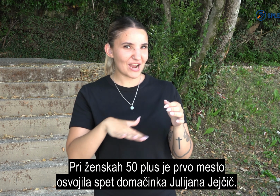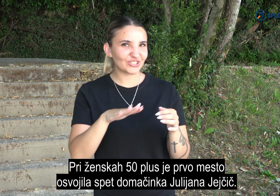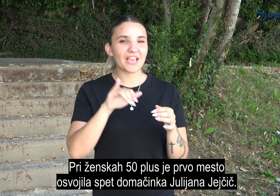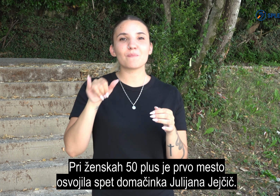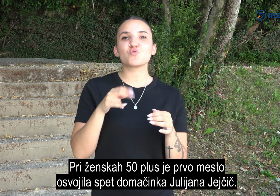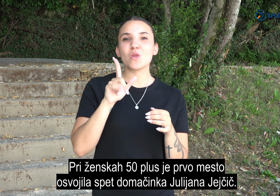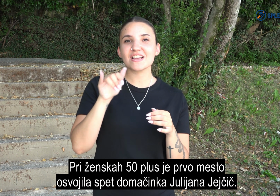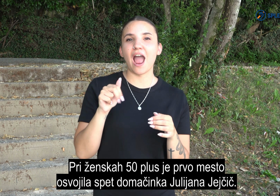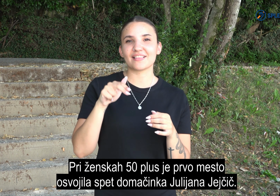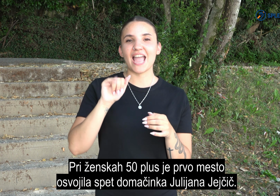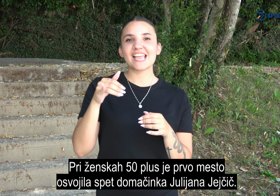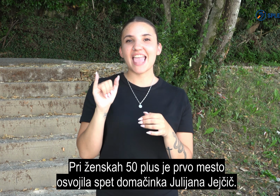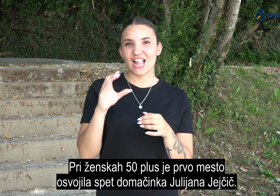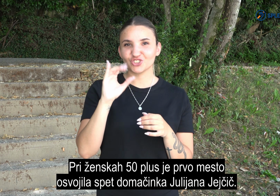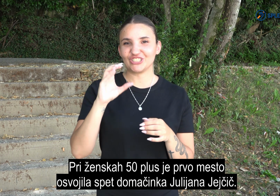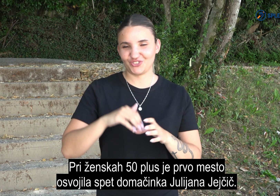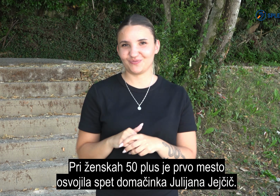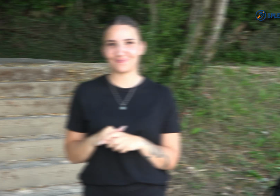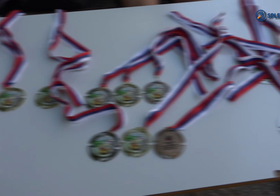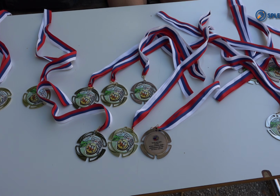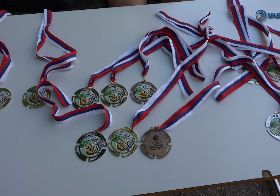osvojila spet domačinka Julijana Jejčič.